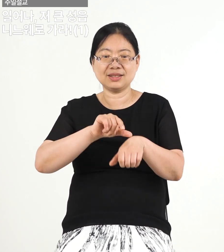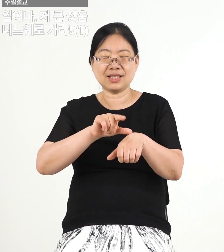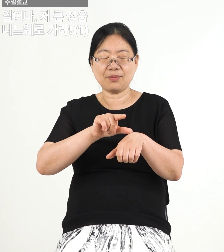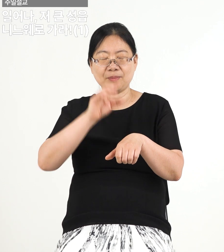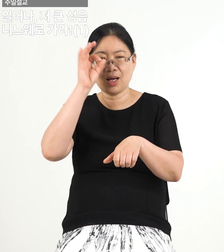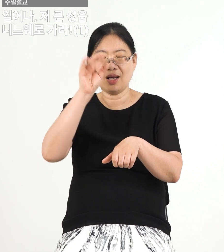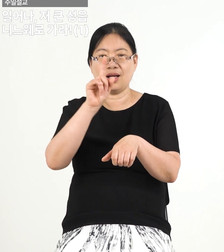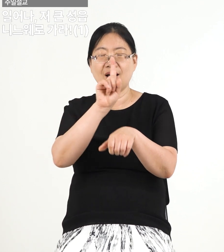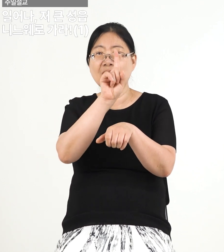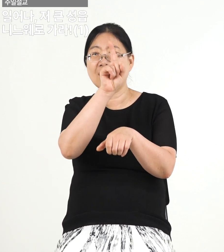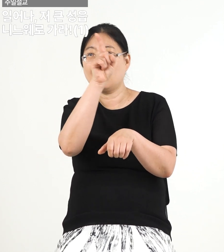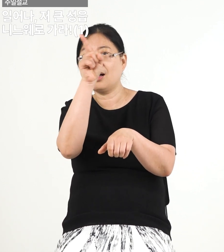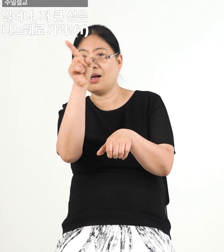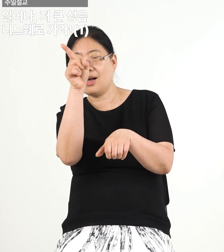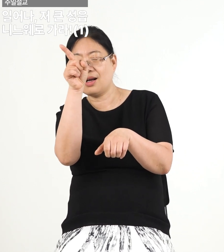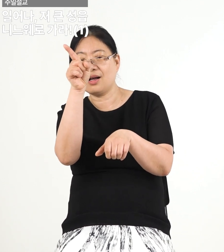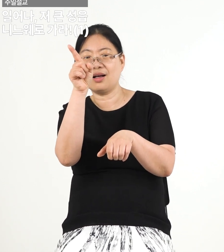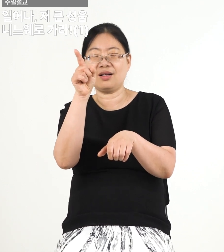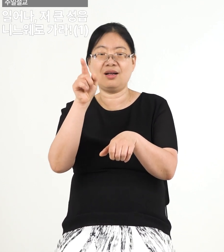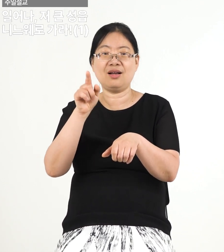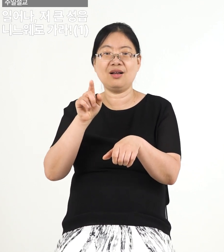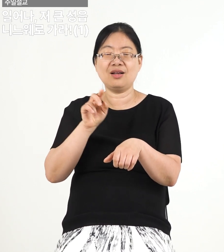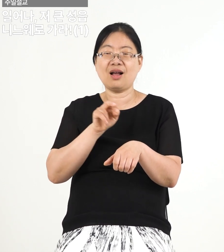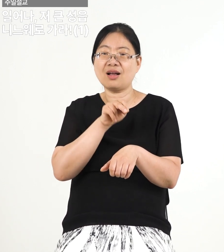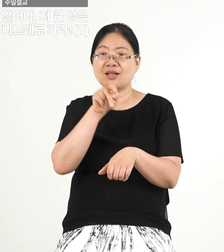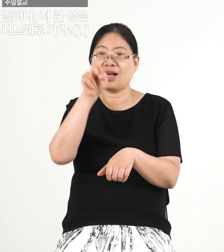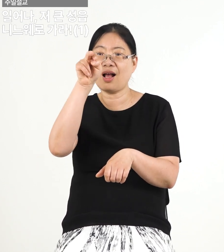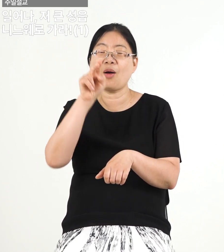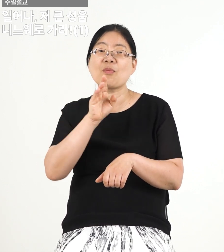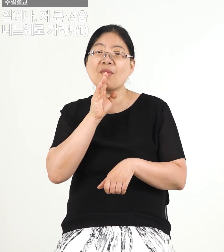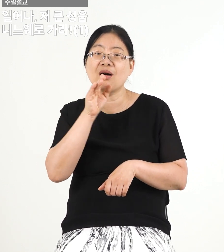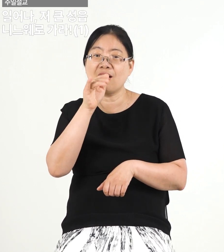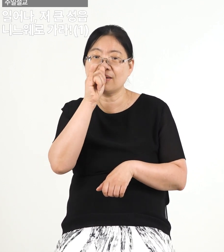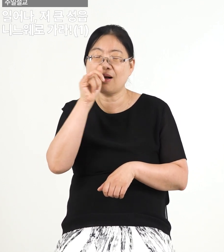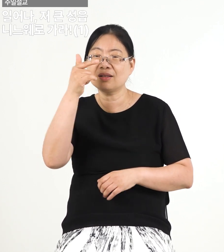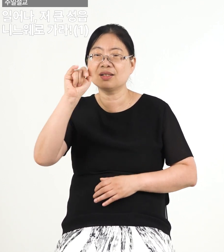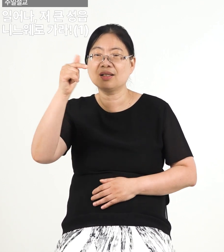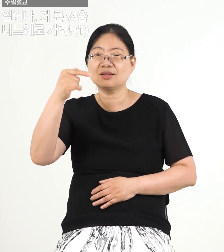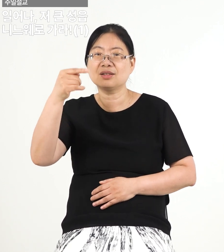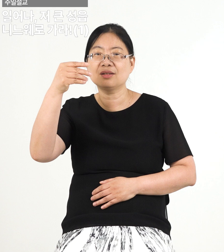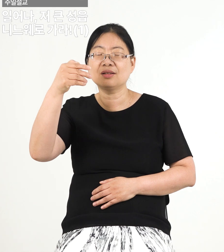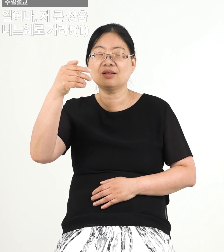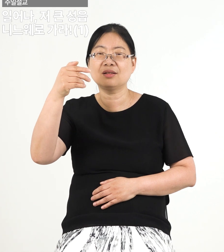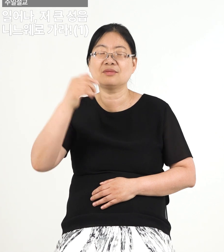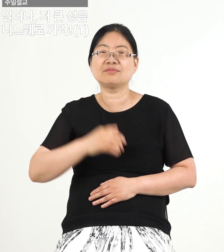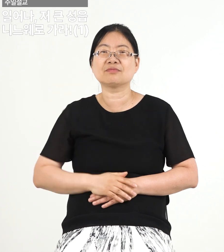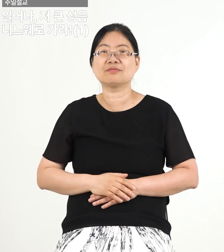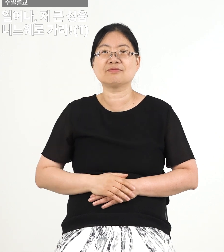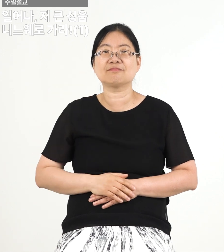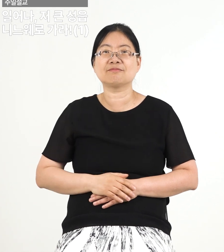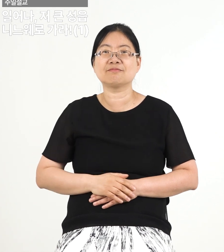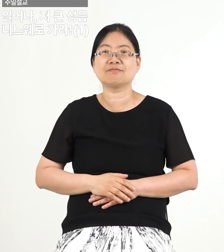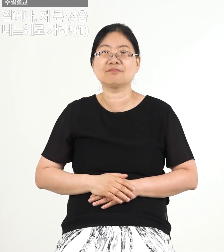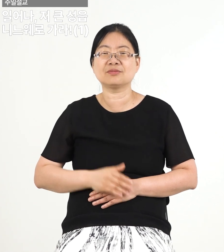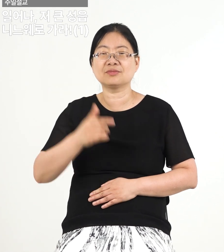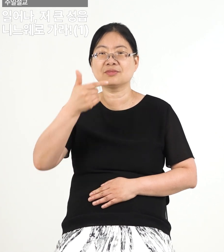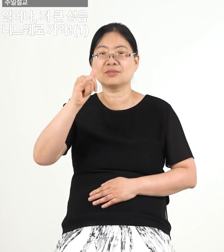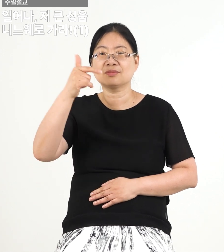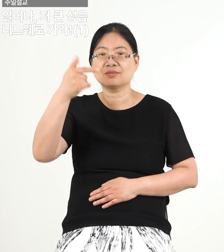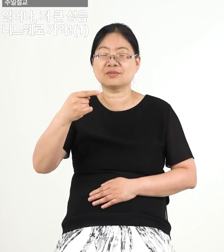북쪽, 북동쪽으로 가야 되는데 거기가 이제 니느웨 아수르의 수도가 있죠. 가야